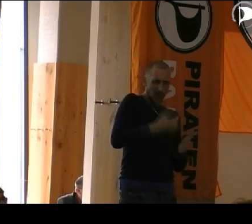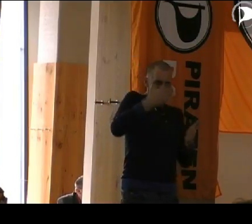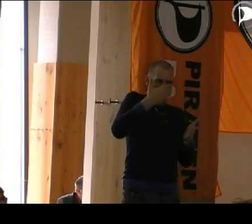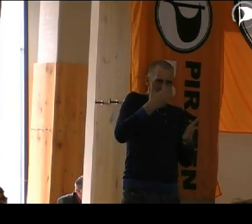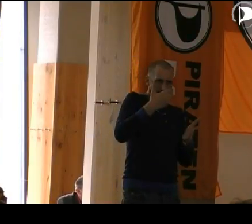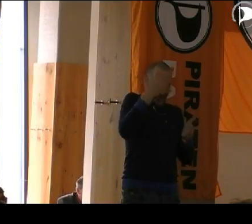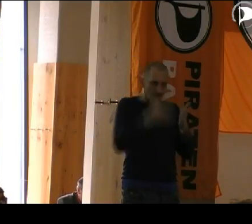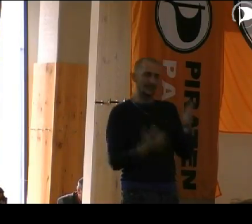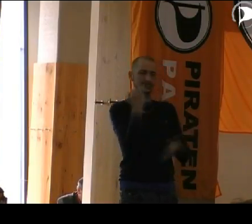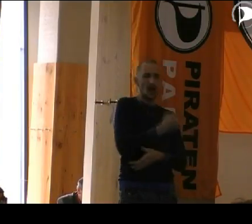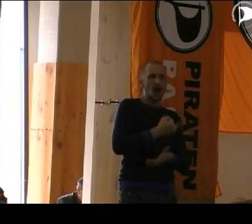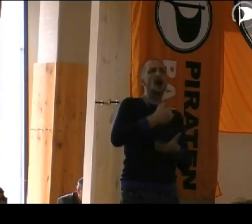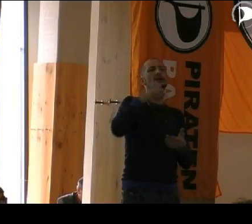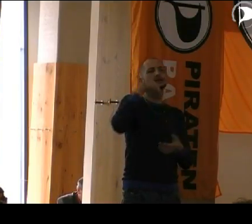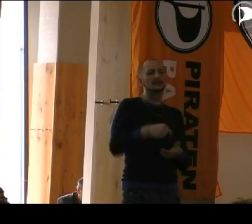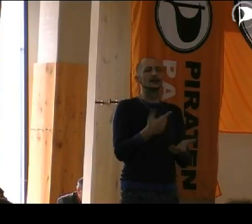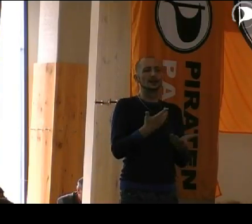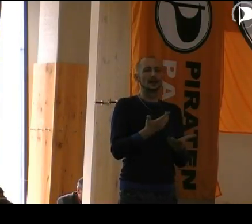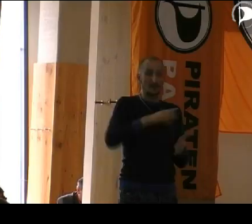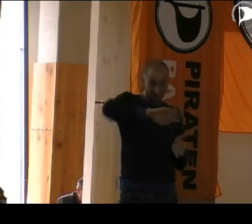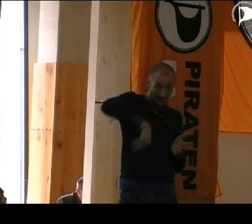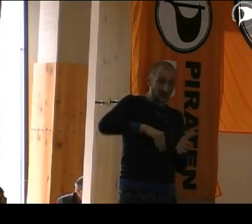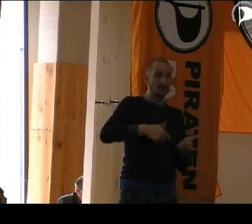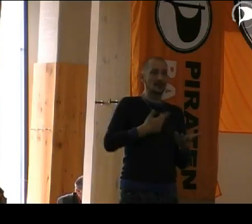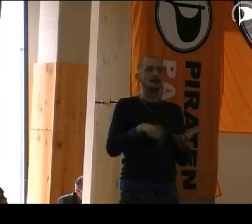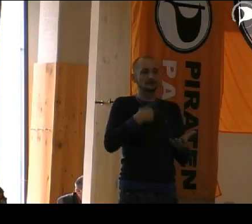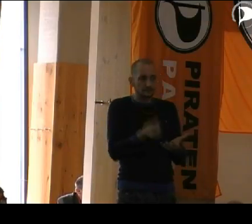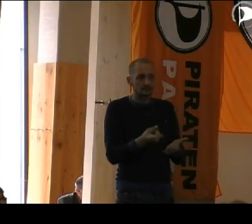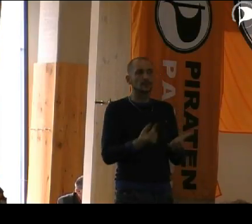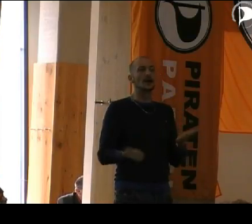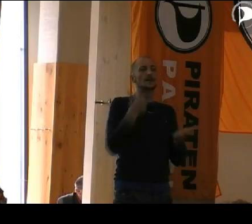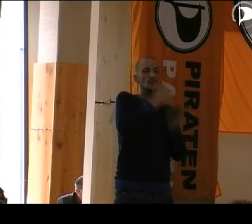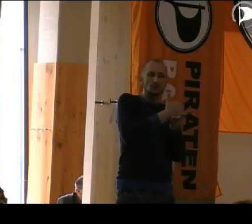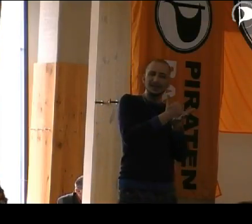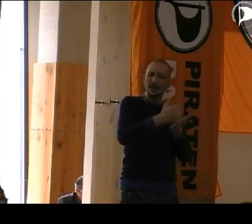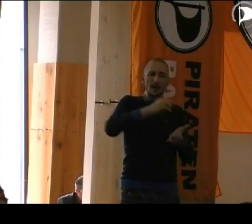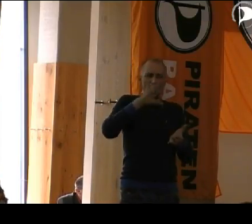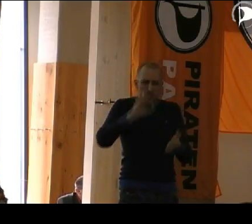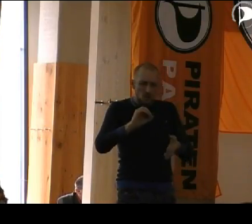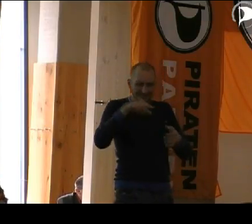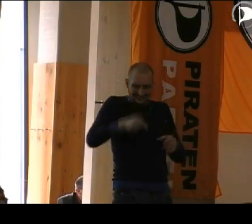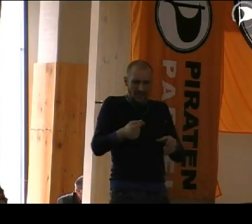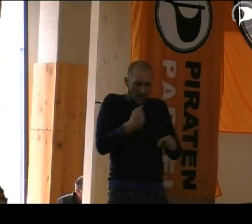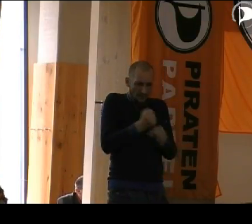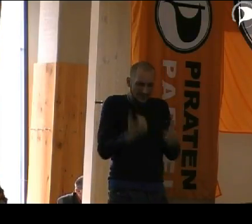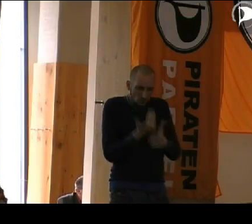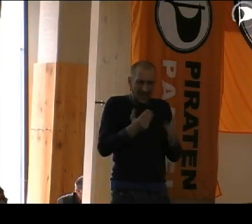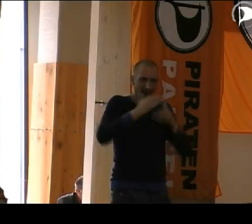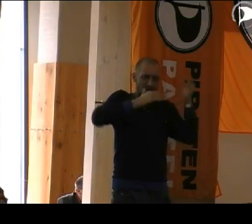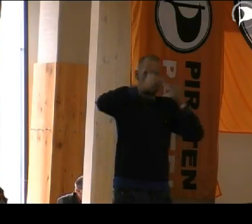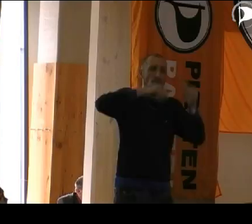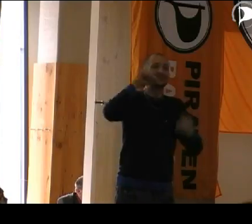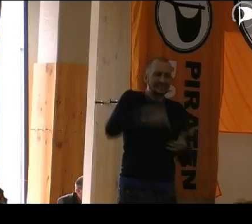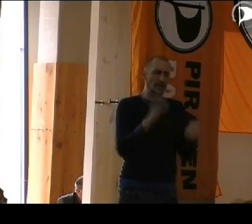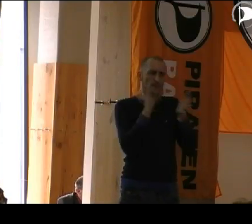konnten ihr know-how transfer dass der komischen nächsten vorstand nicht von der beide einig wichtiger kunden eine